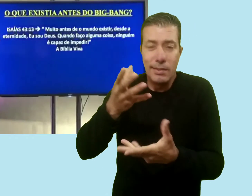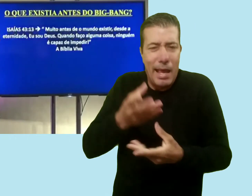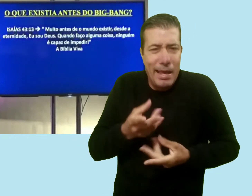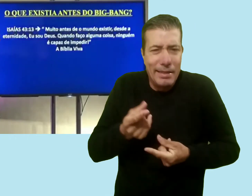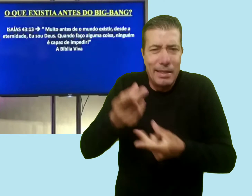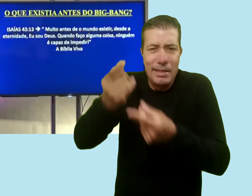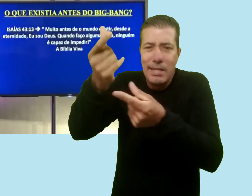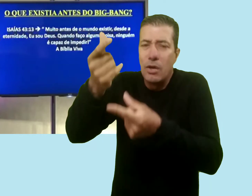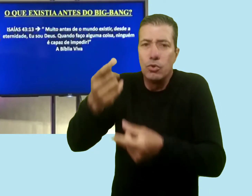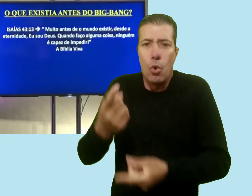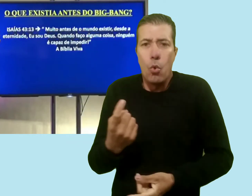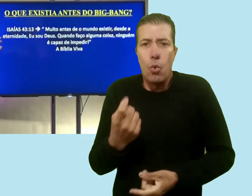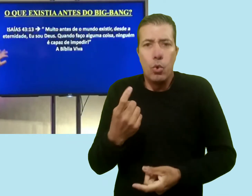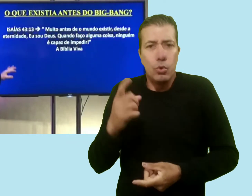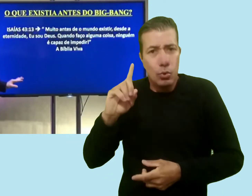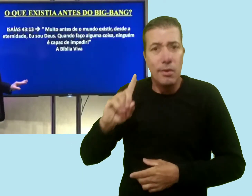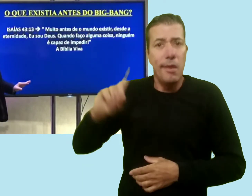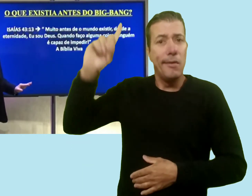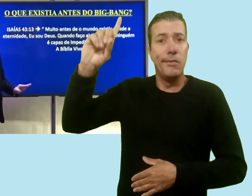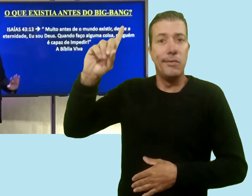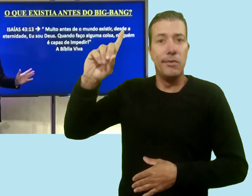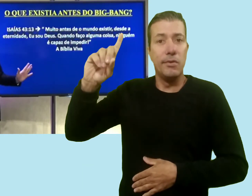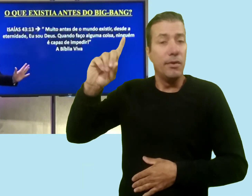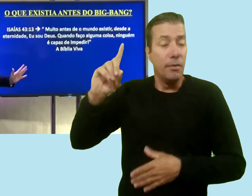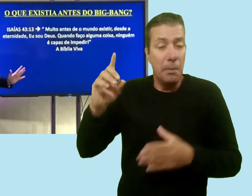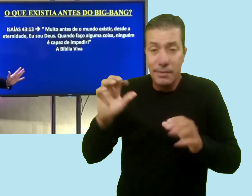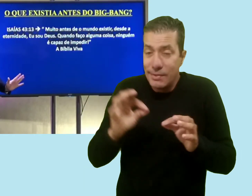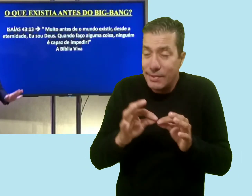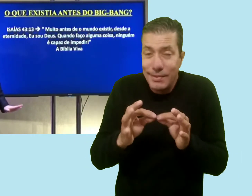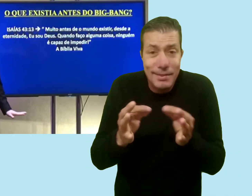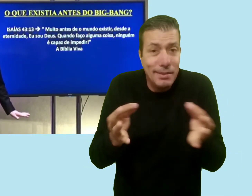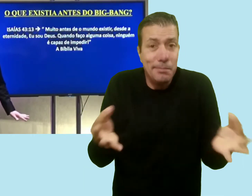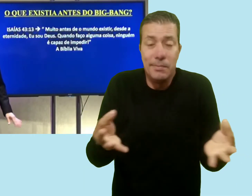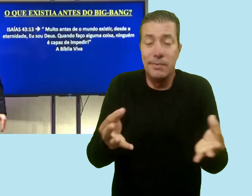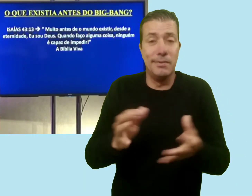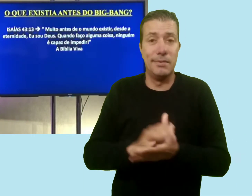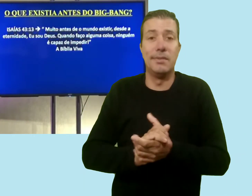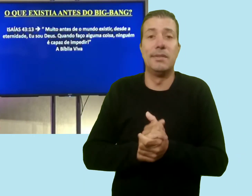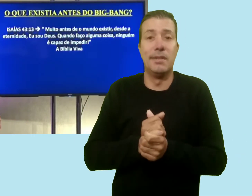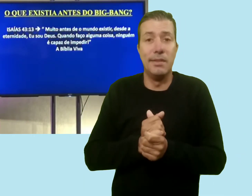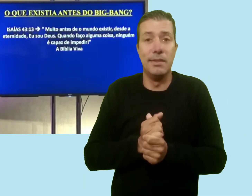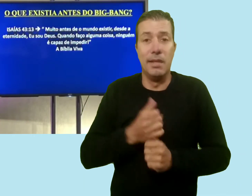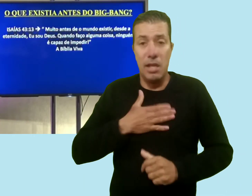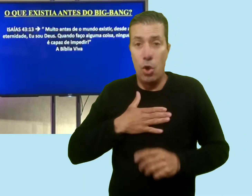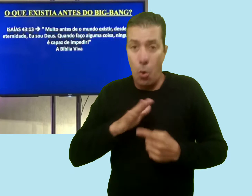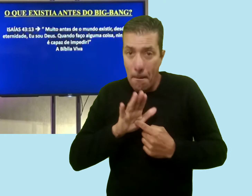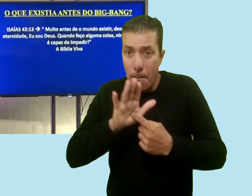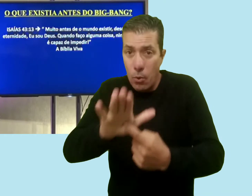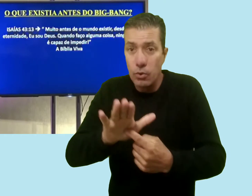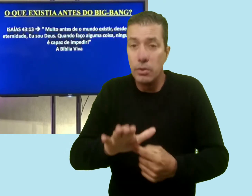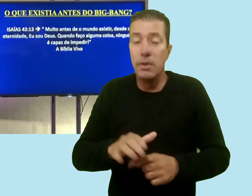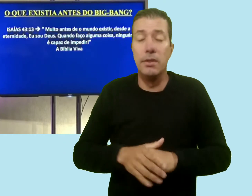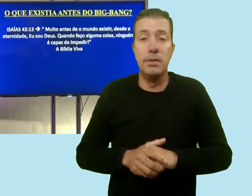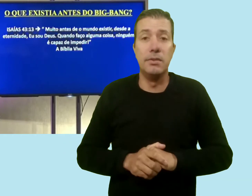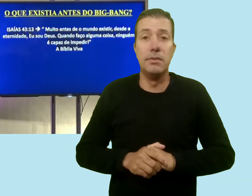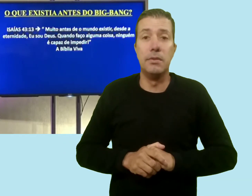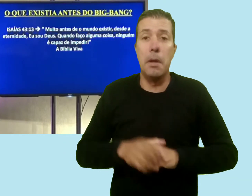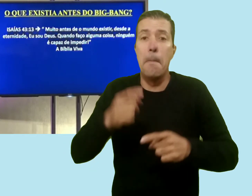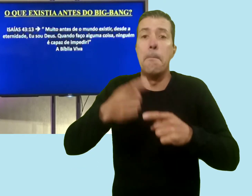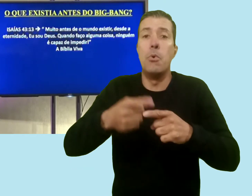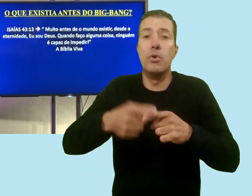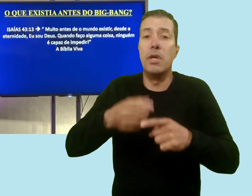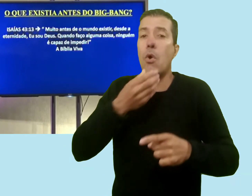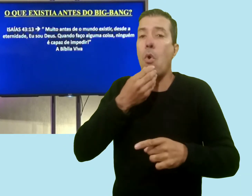desde a eternidade, eu sou Deus. Ponto final. É simples assim, não é? E eu mostrei